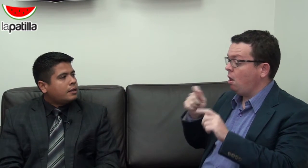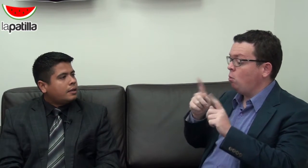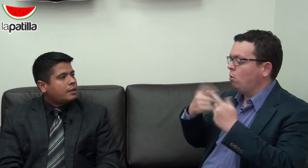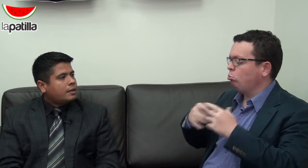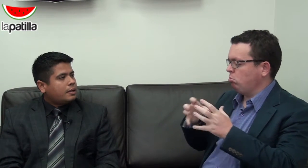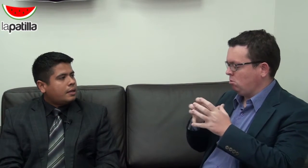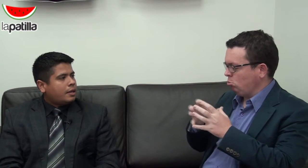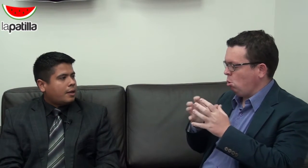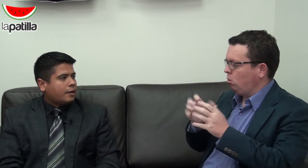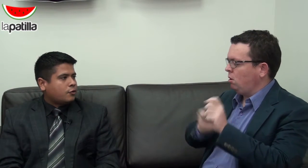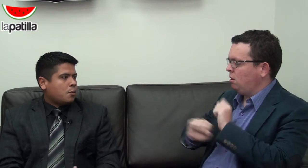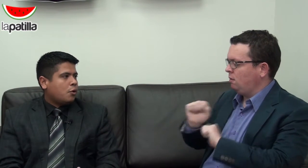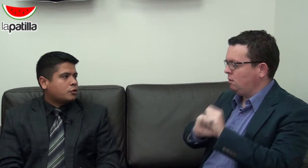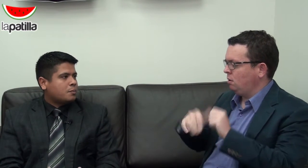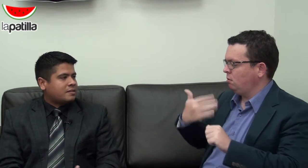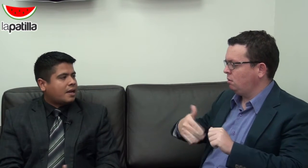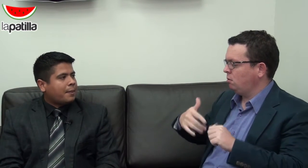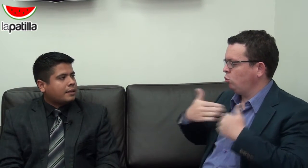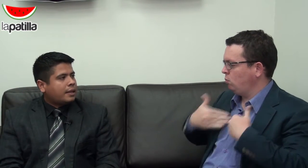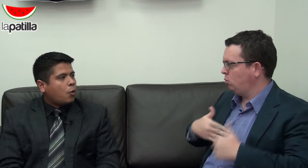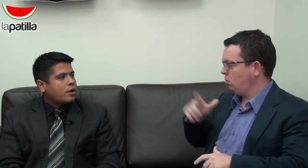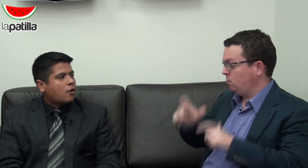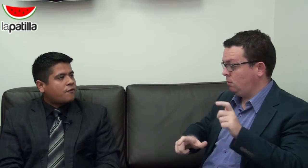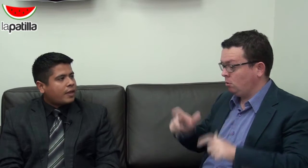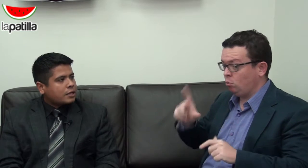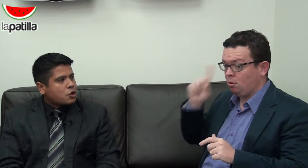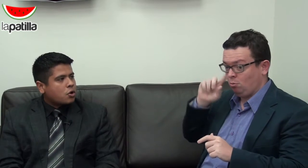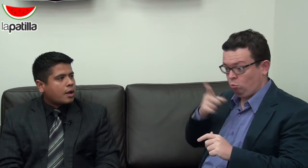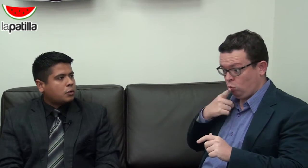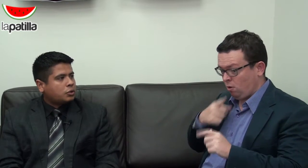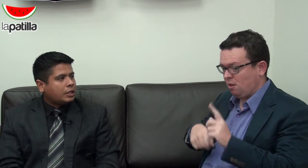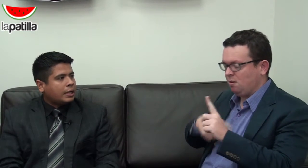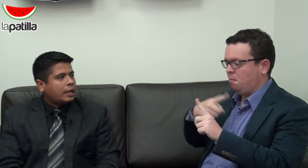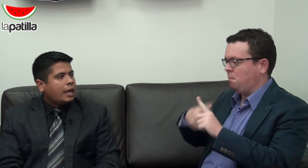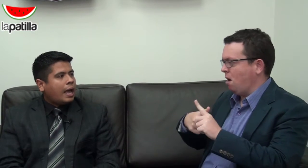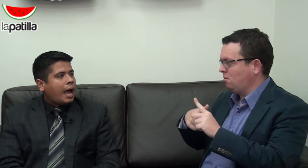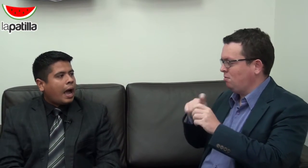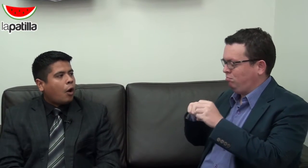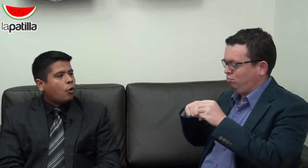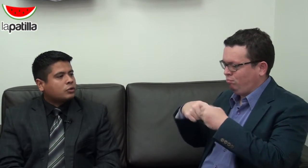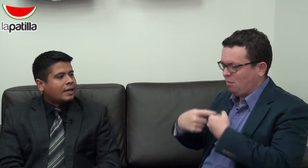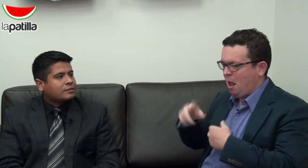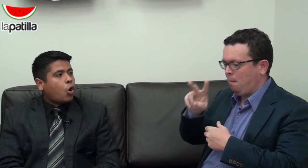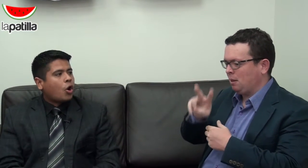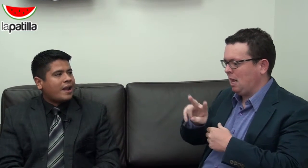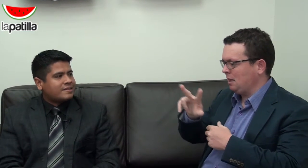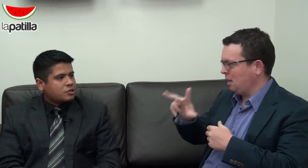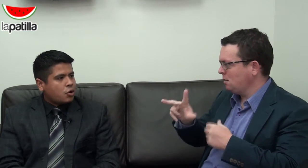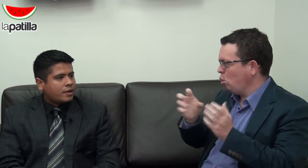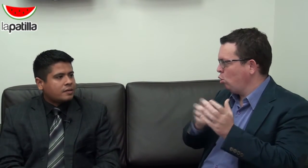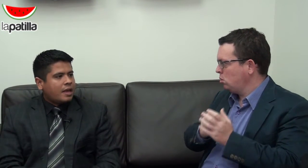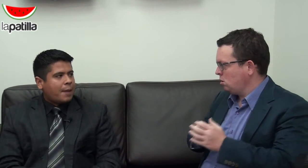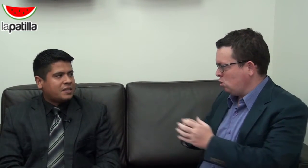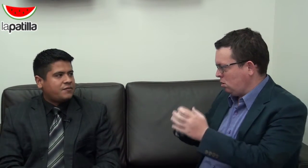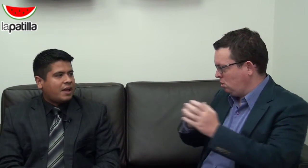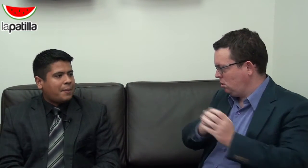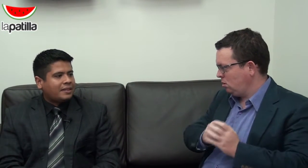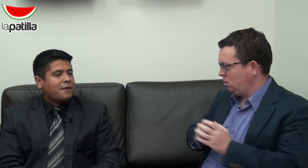y somos básicamente una confederación que aglutina a otras organizaciones, específicamente